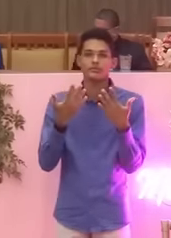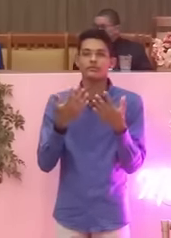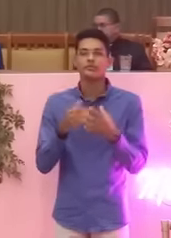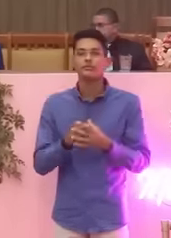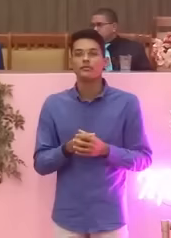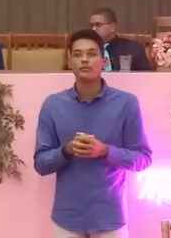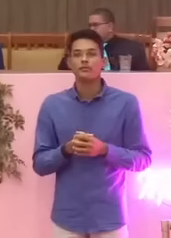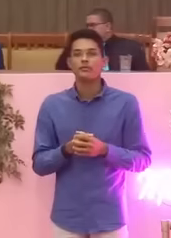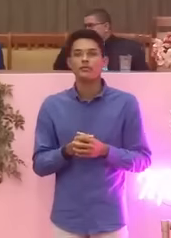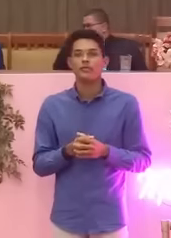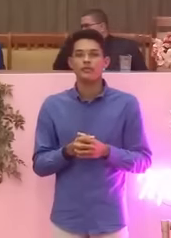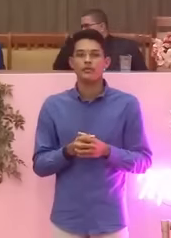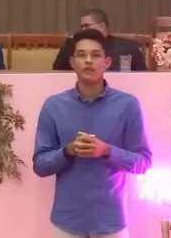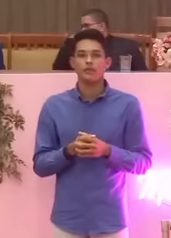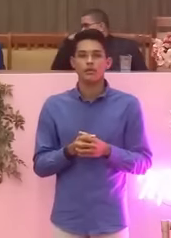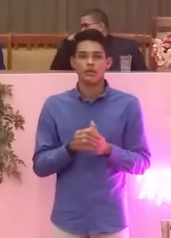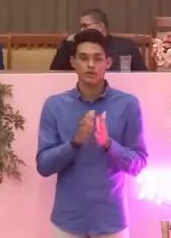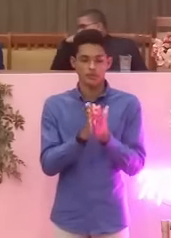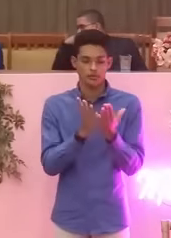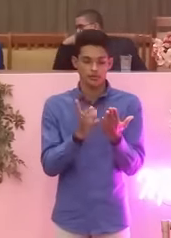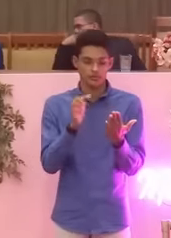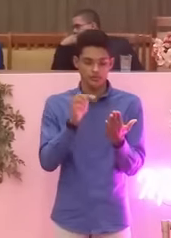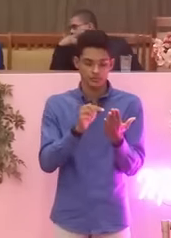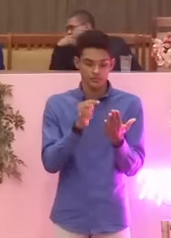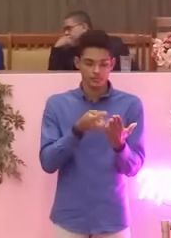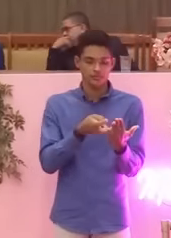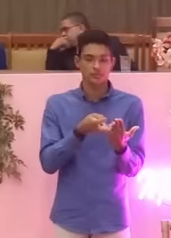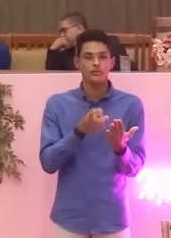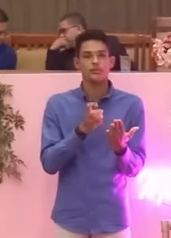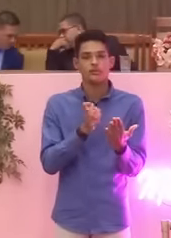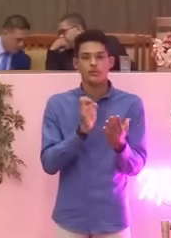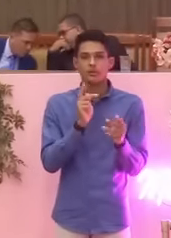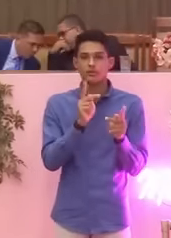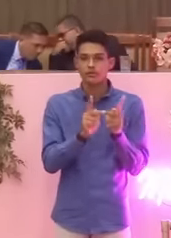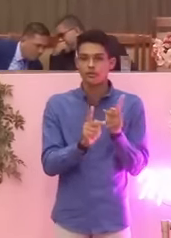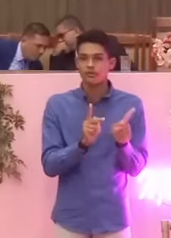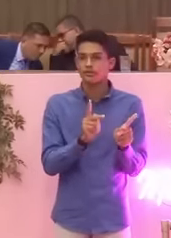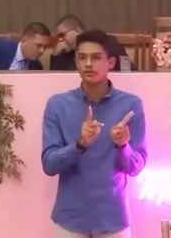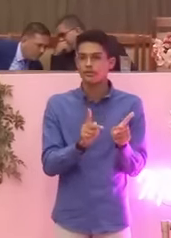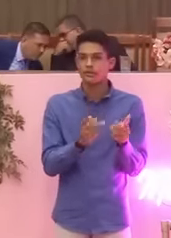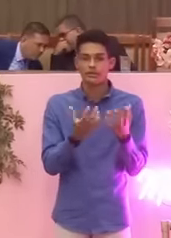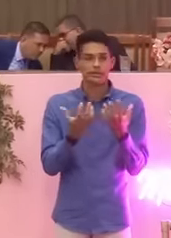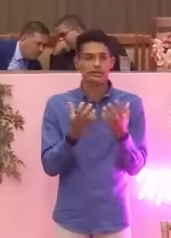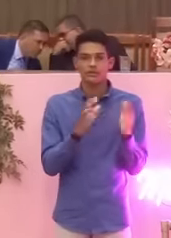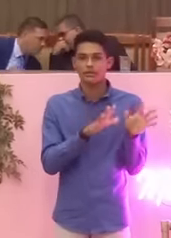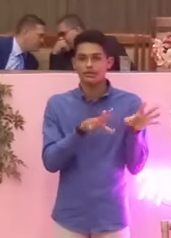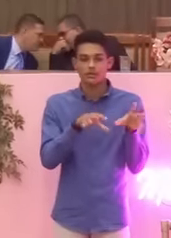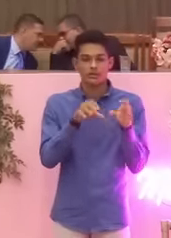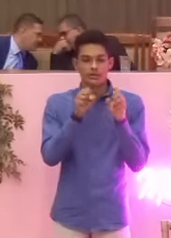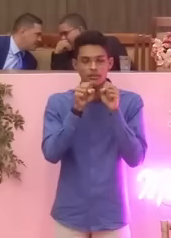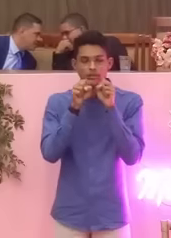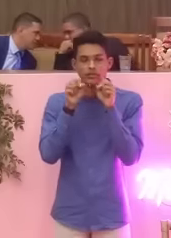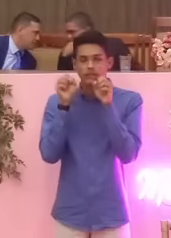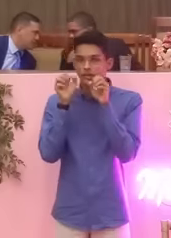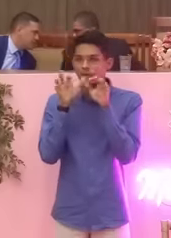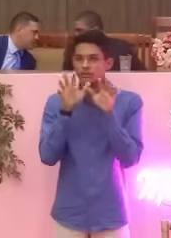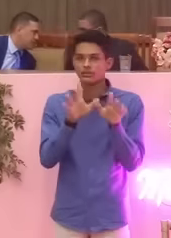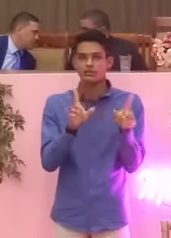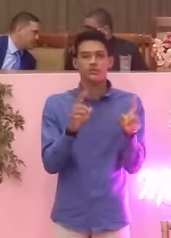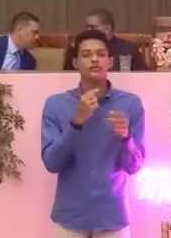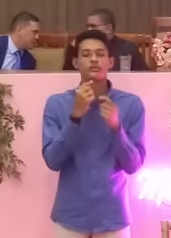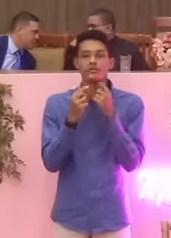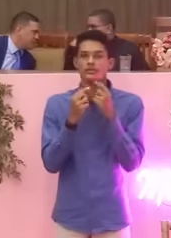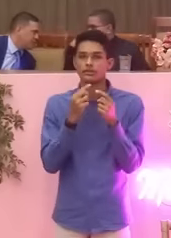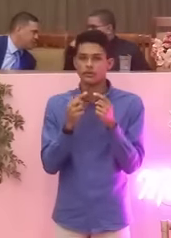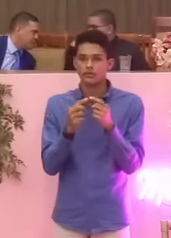esse povo aqui Eles não queriam abençoar ninguém e Deus diz para Israel não procurem a paz